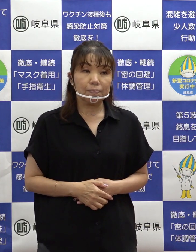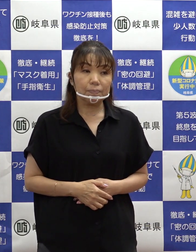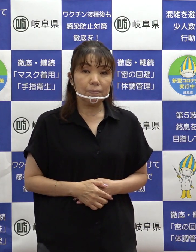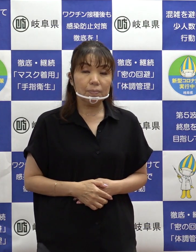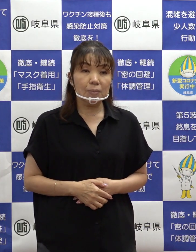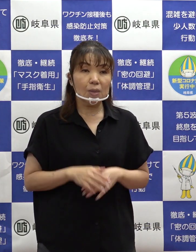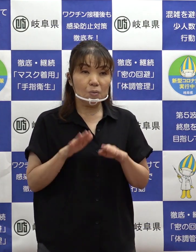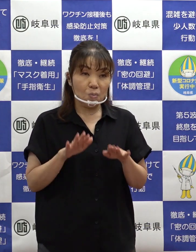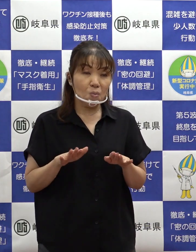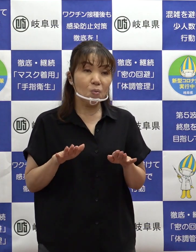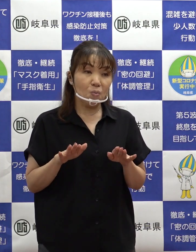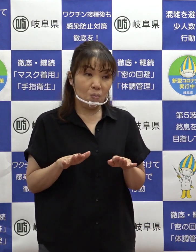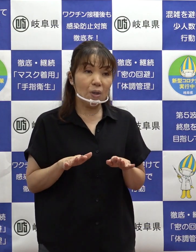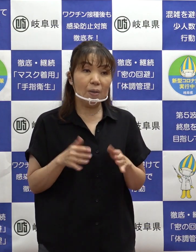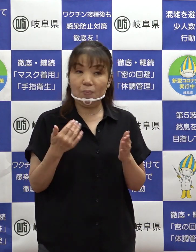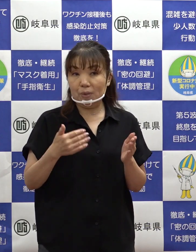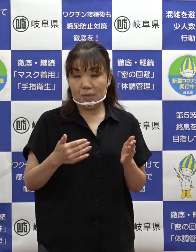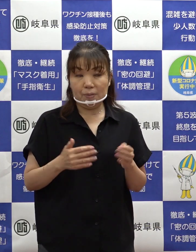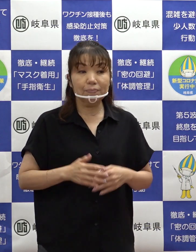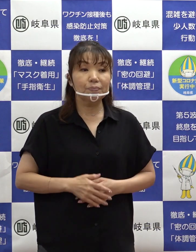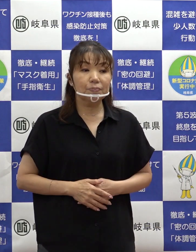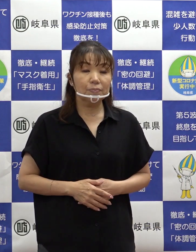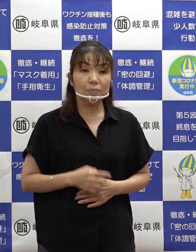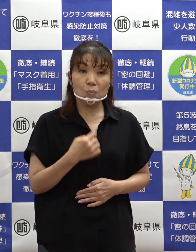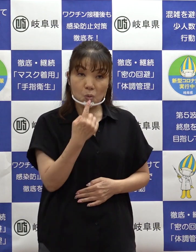今日のところはここまでですけどね、はい、 今